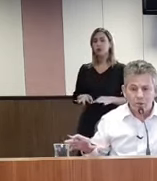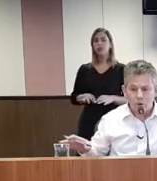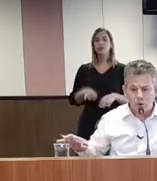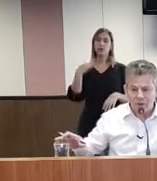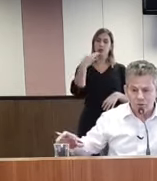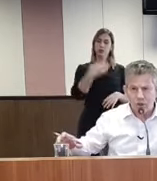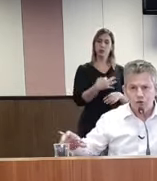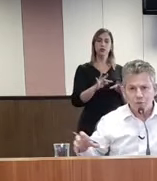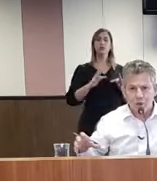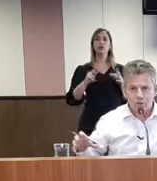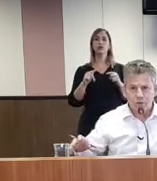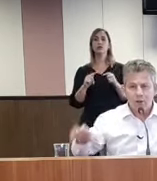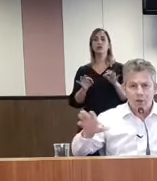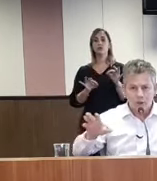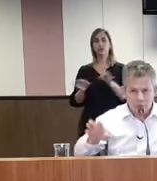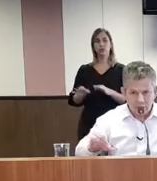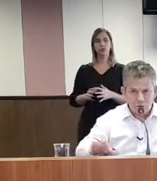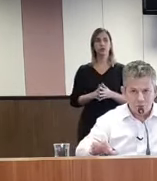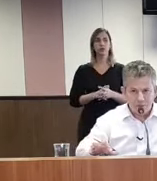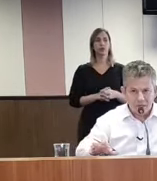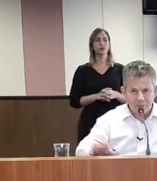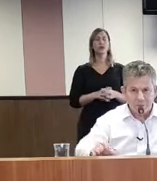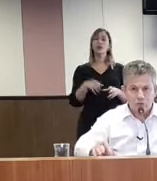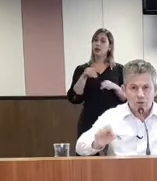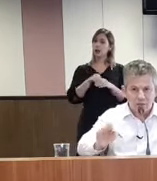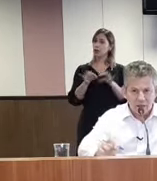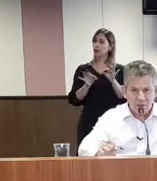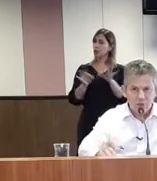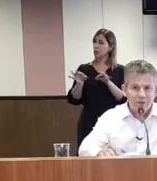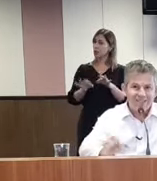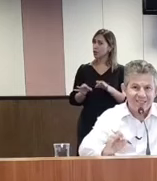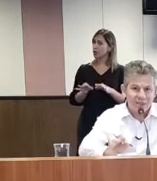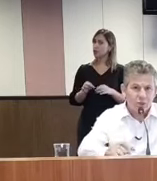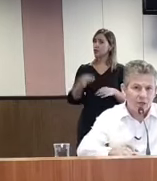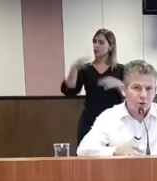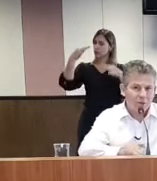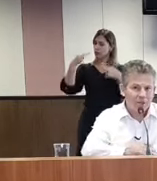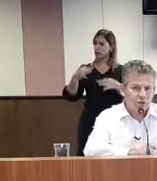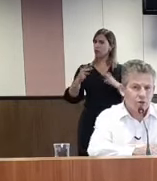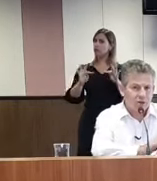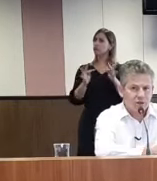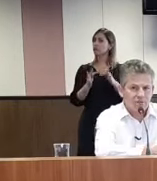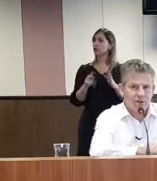aí em todos os nossos polos, dentro de um planejamento técnico e seguindo